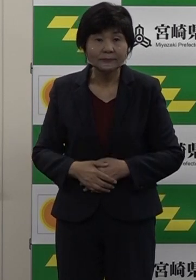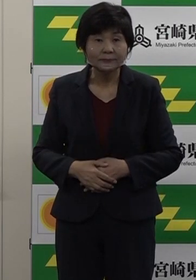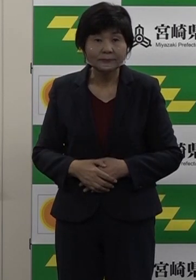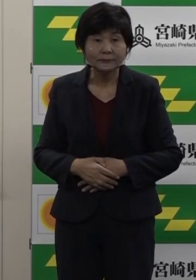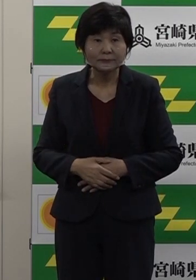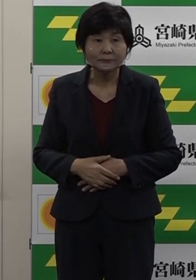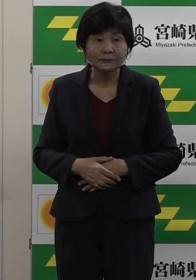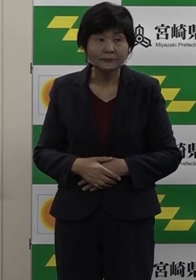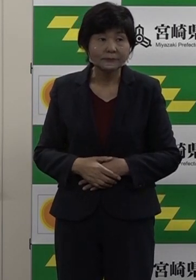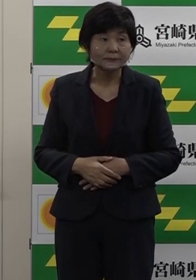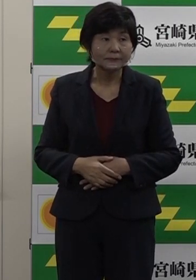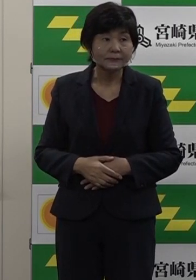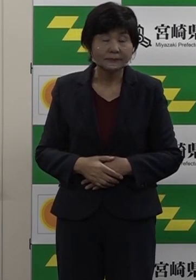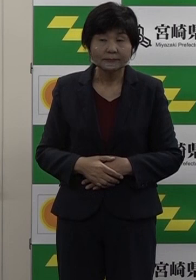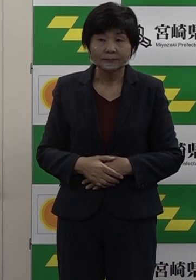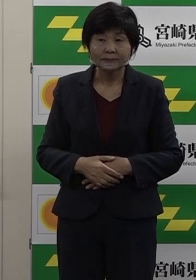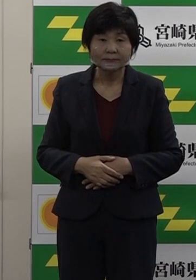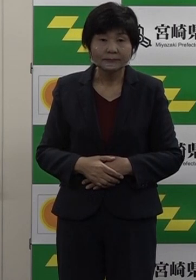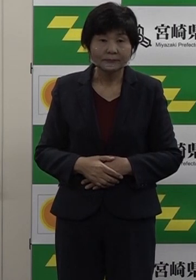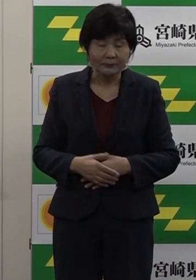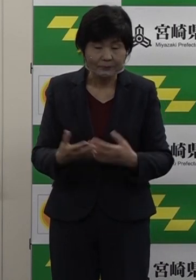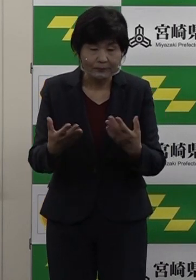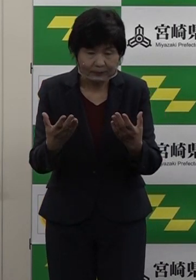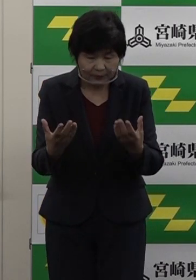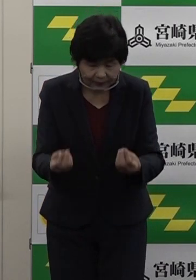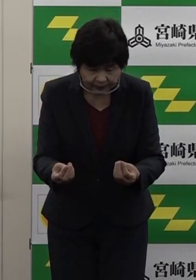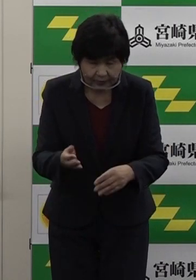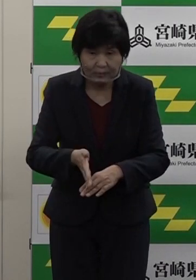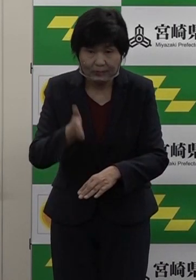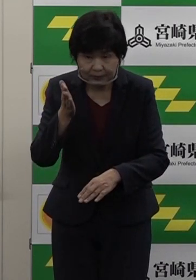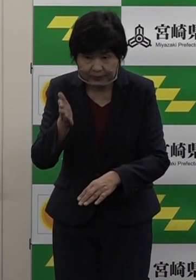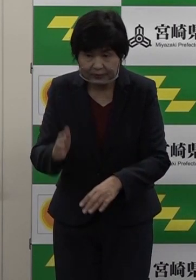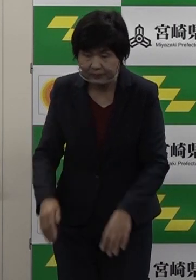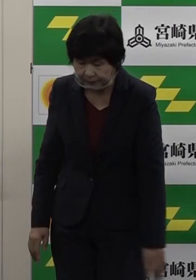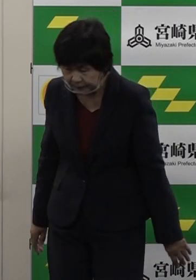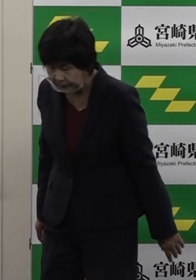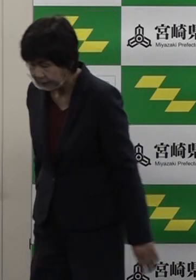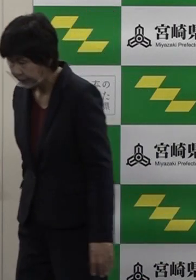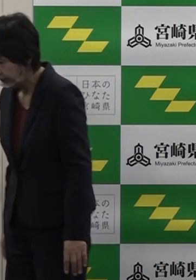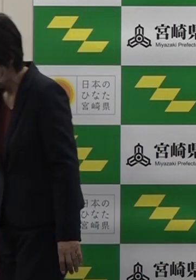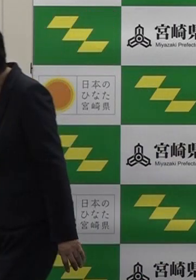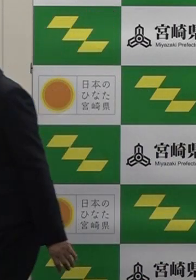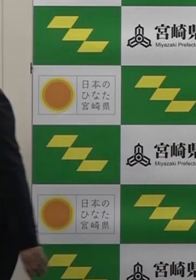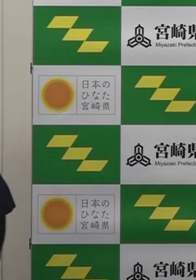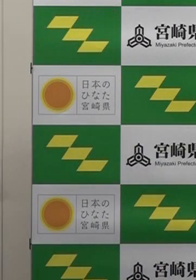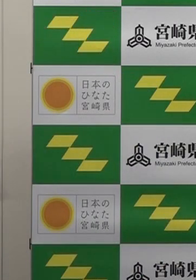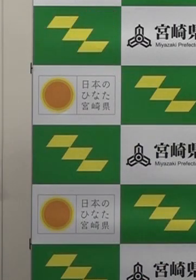ありがとうございます。はい、申し上げます。ありがとうございました。